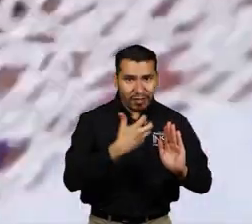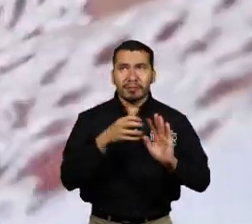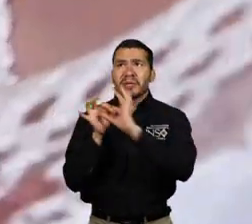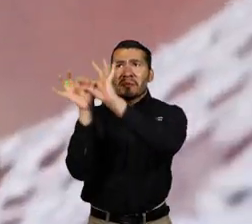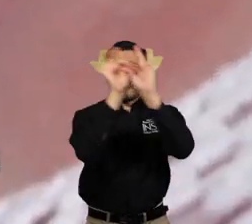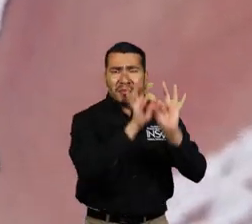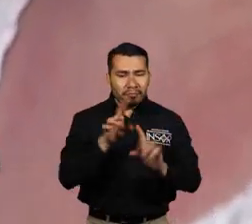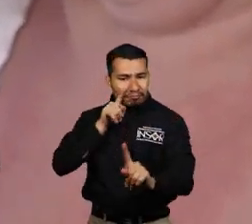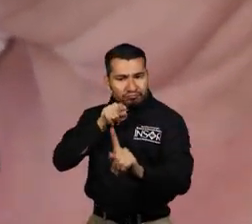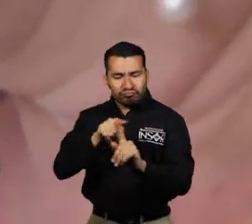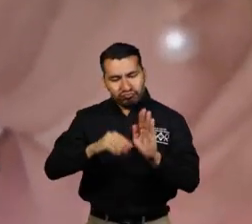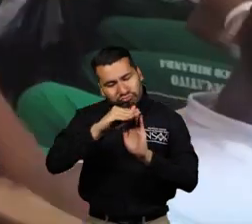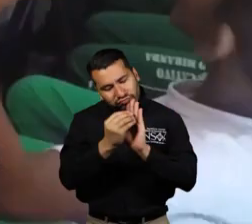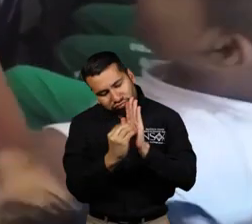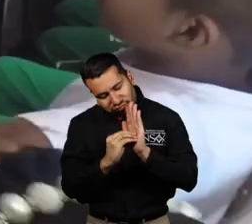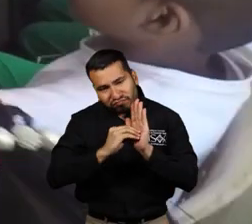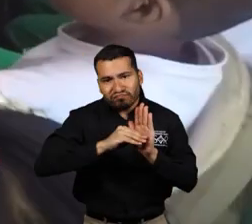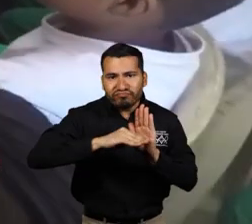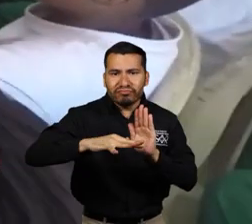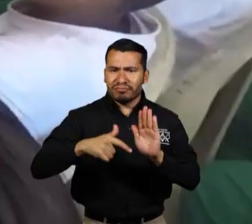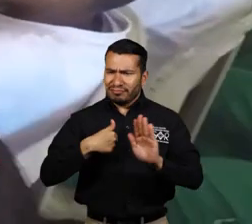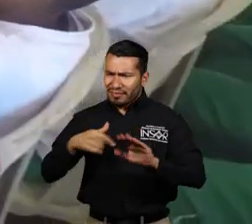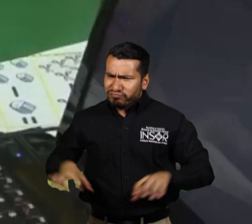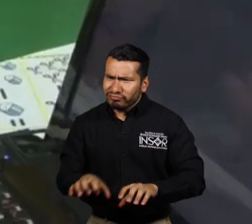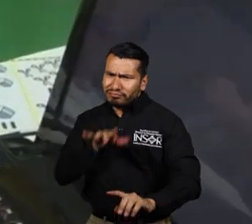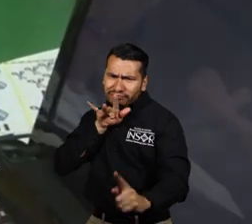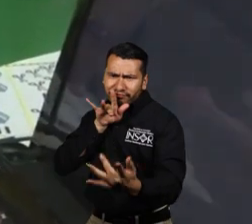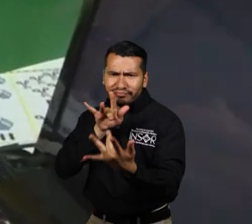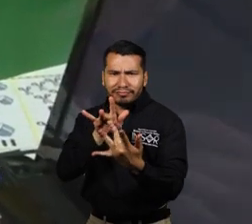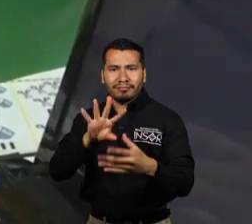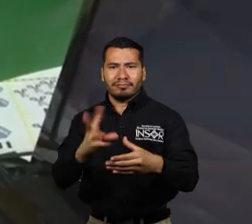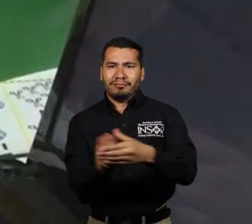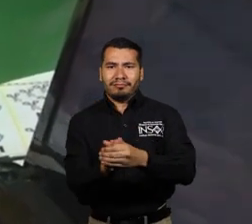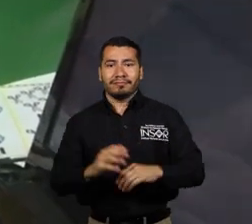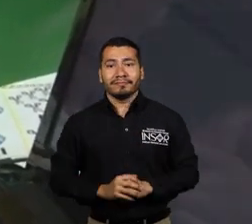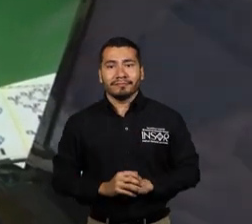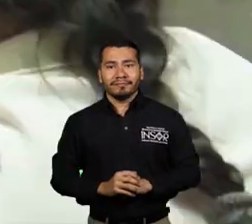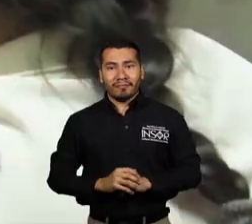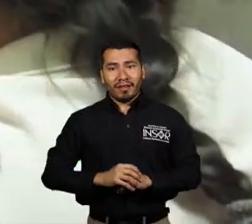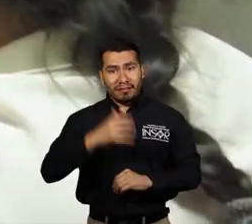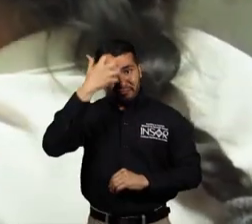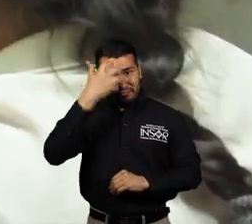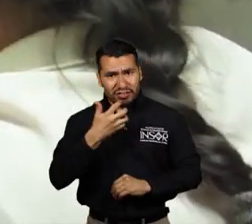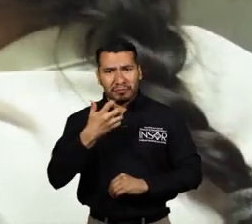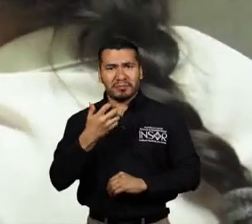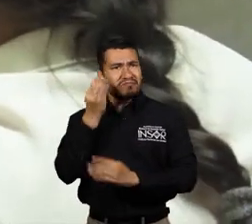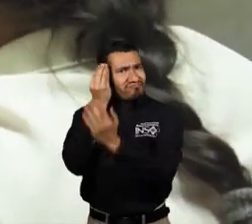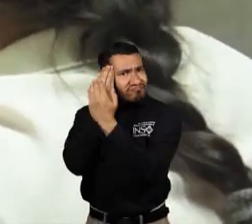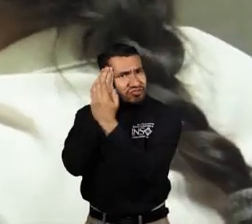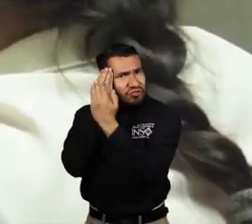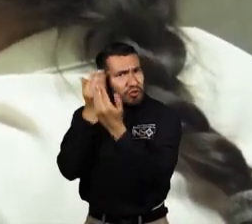in shore y se text e icv es para transformar y fortalecer acciones procesos y políticas hacia la educación